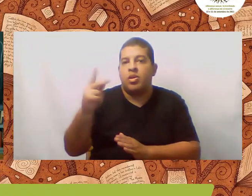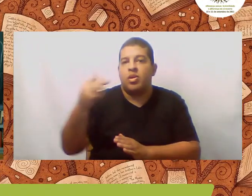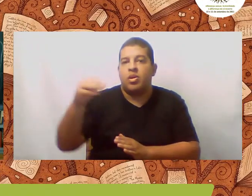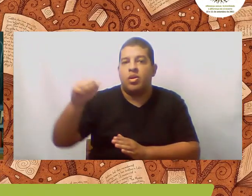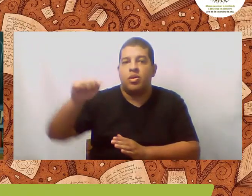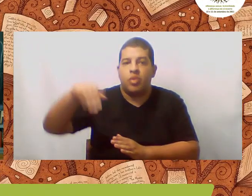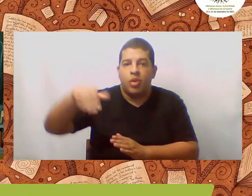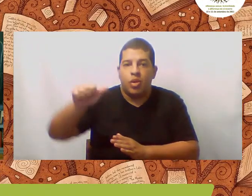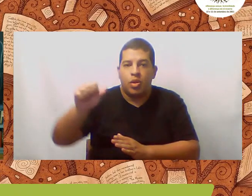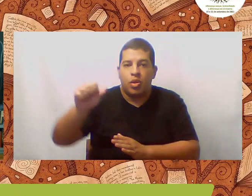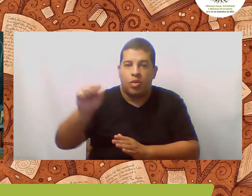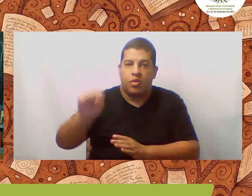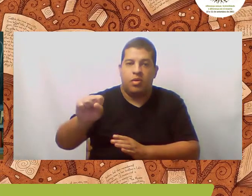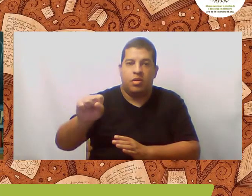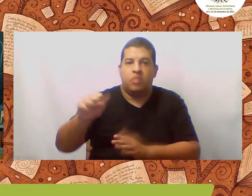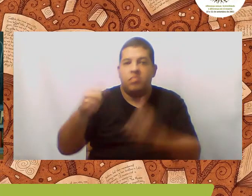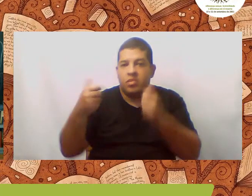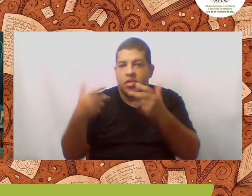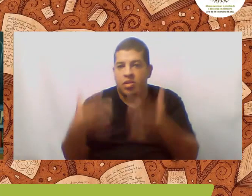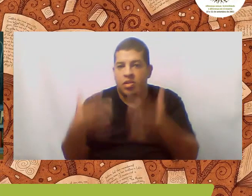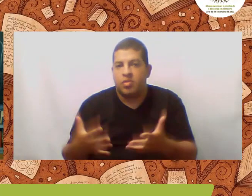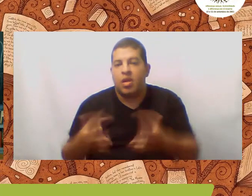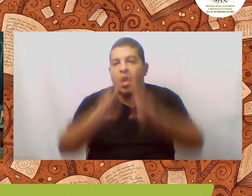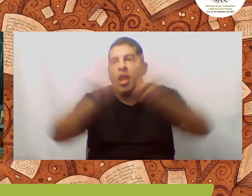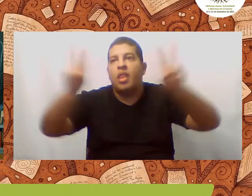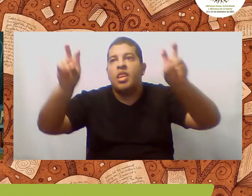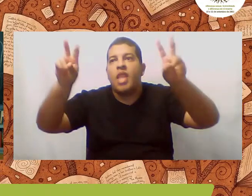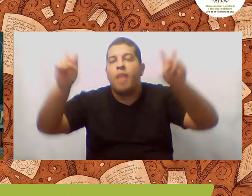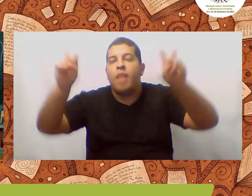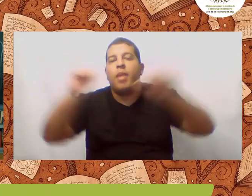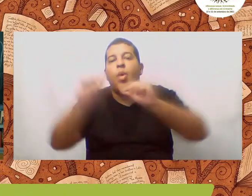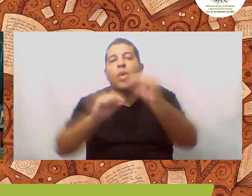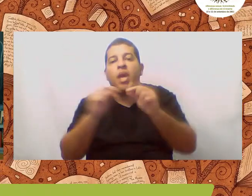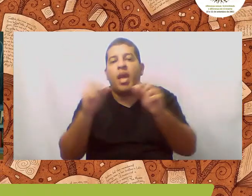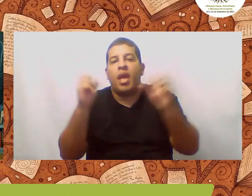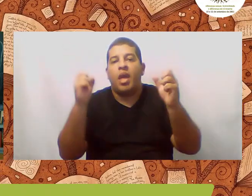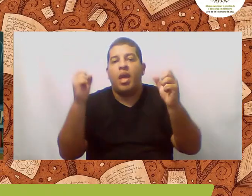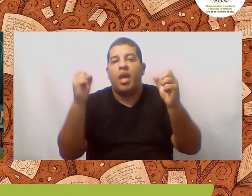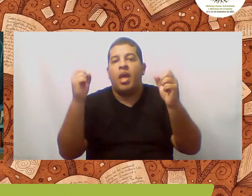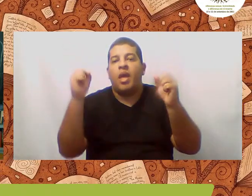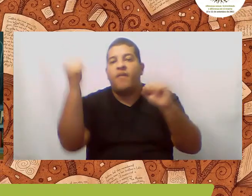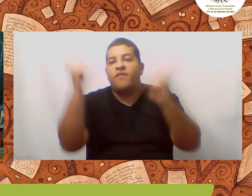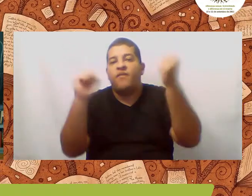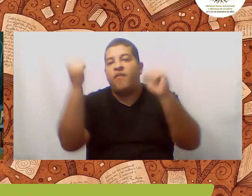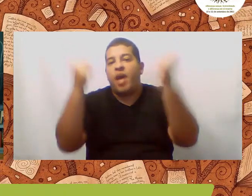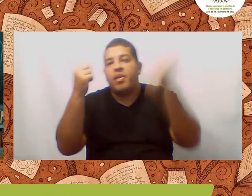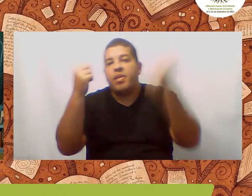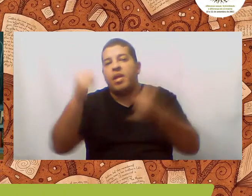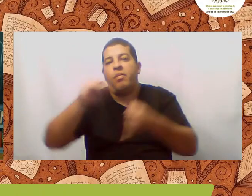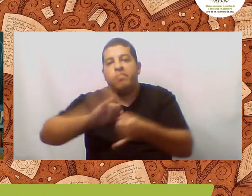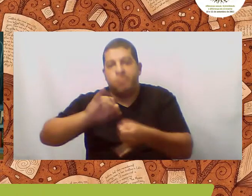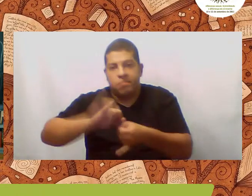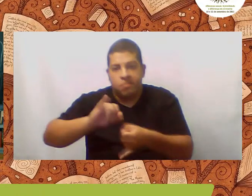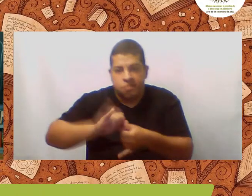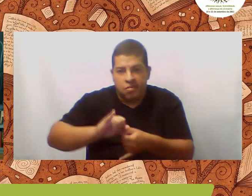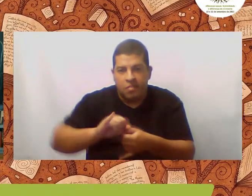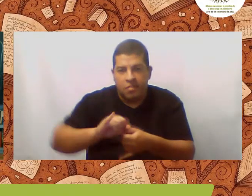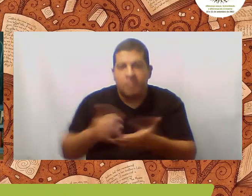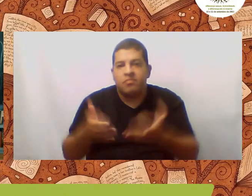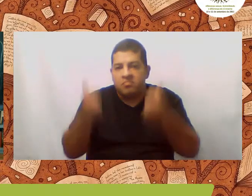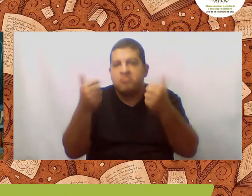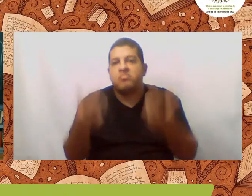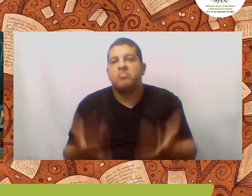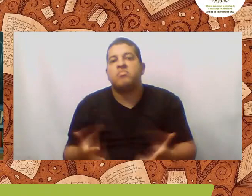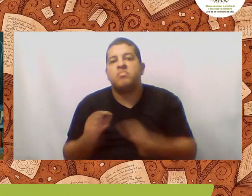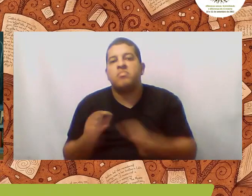obra magnífica intitulada A Fábrica do Sexo, né, ele demonstra de uma maneira clara, né, que o